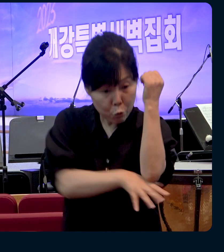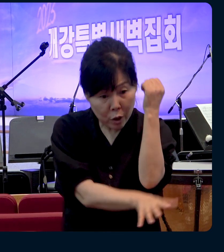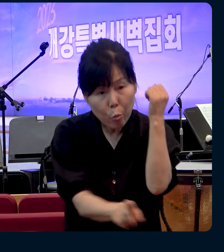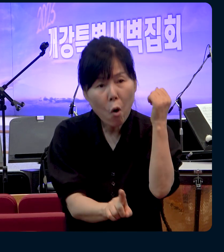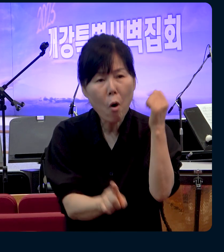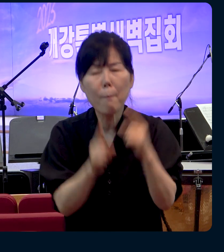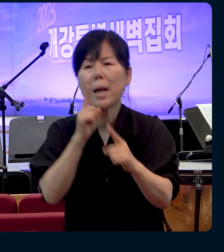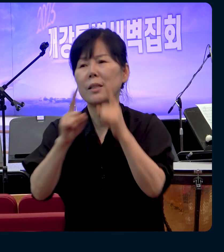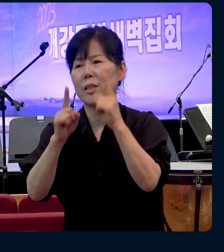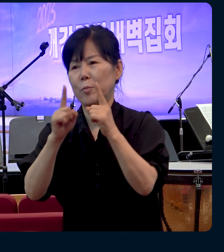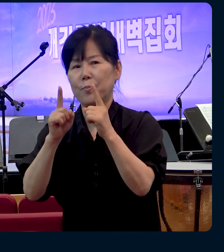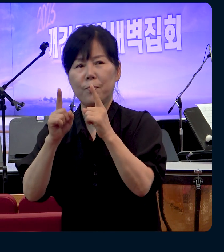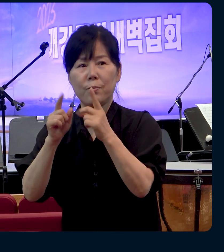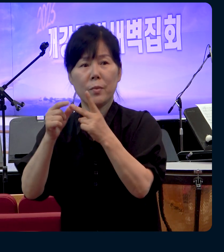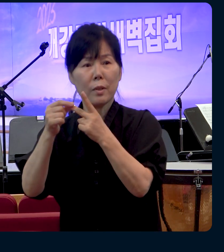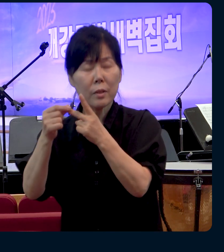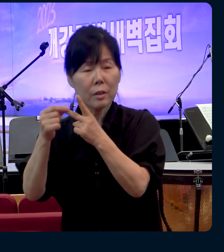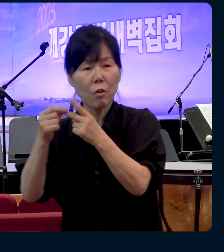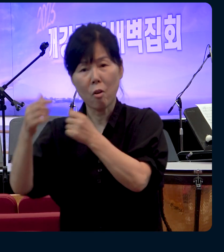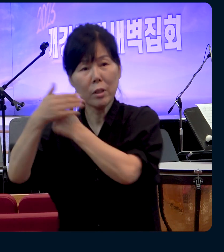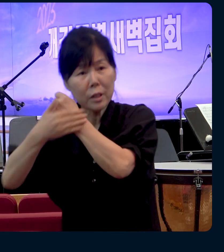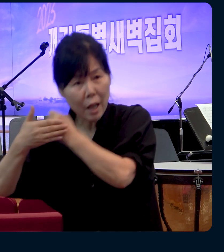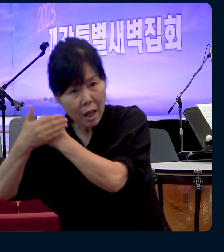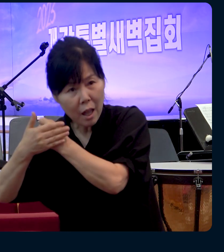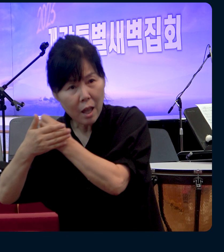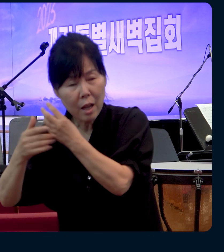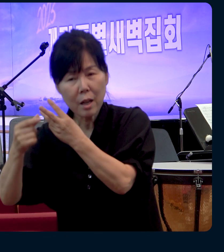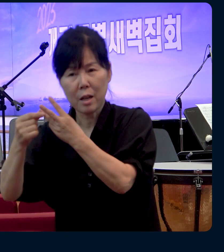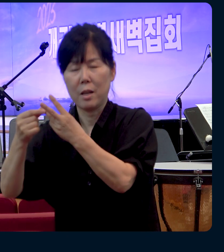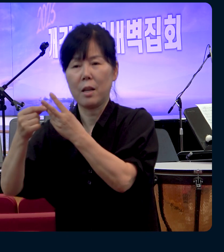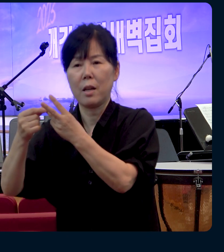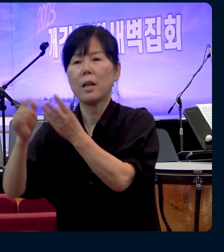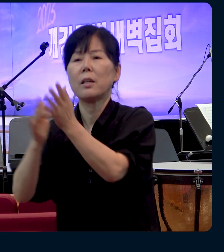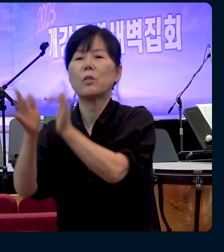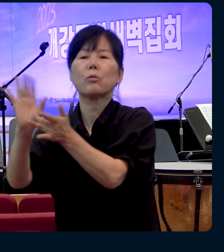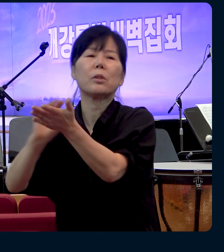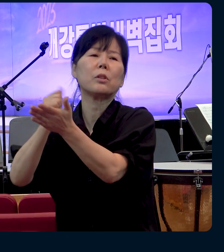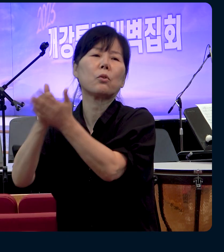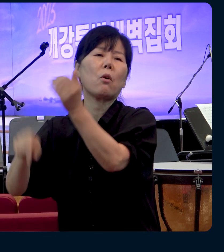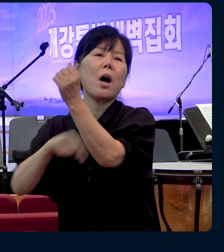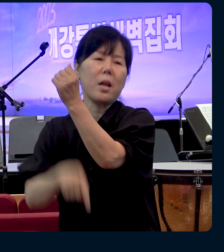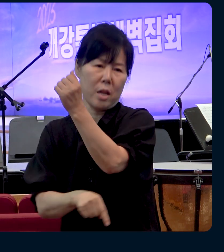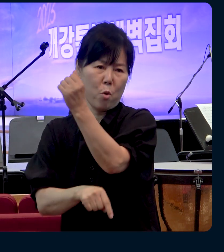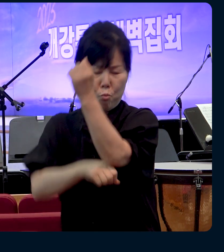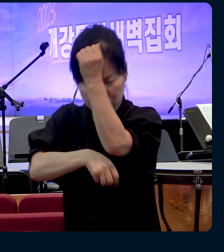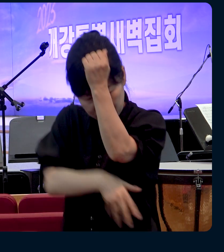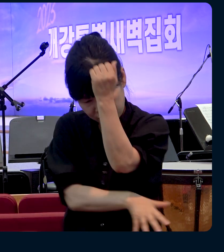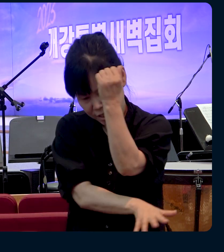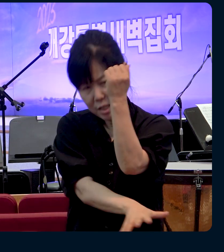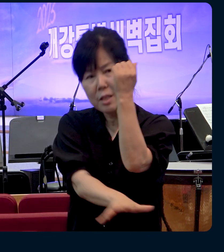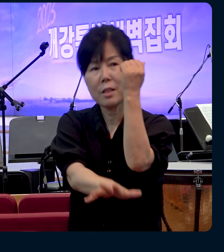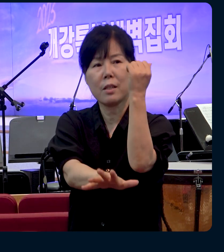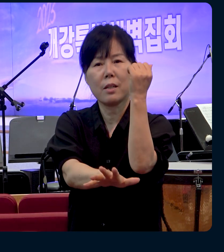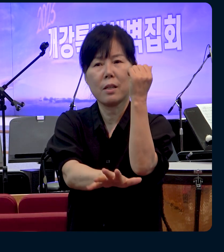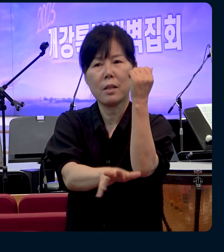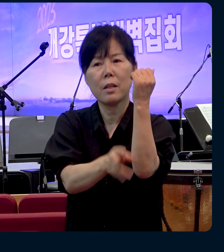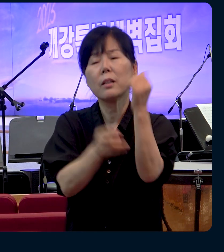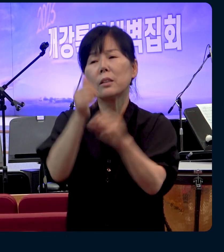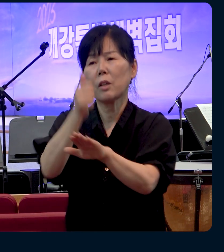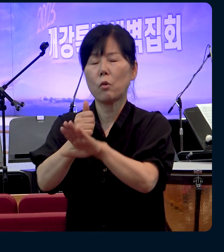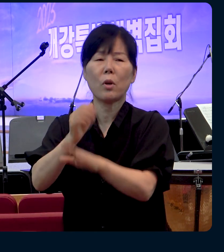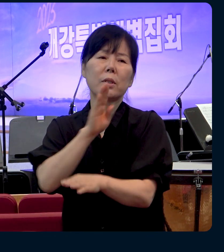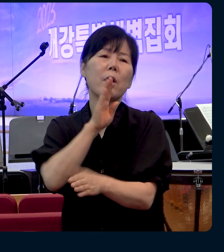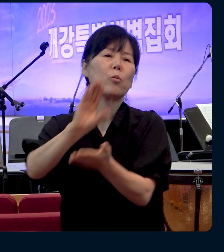말씀에, 하나님의 은혜에, 그리스도 안에 뿌리를 깊이 내리고 있어야 돼요. 그래야